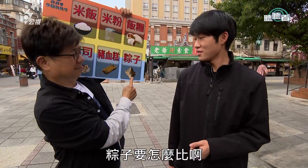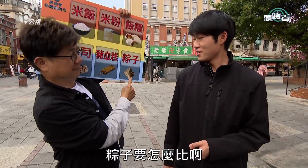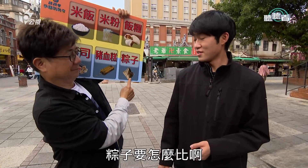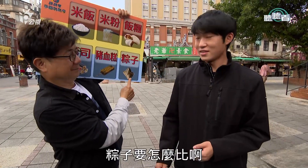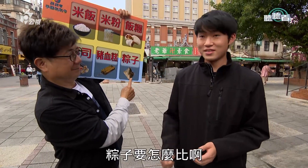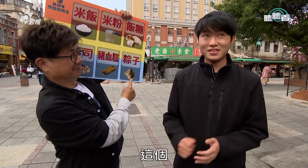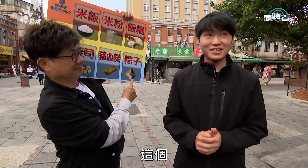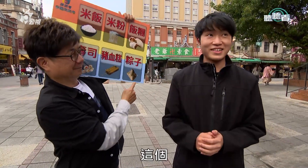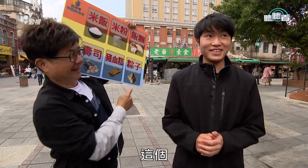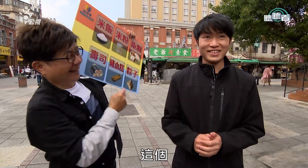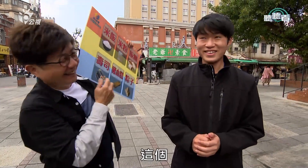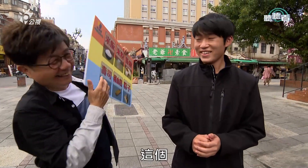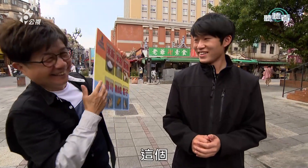比啊？ 这个。